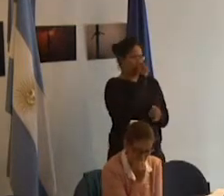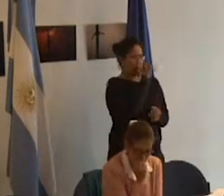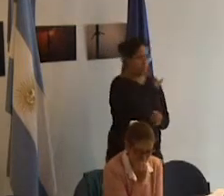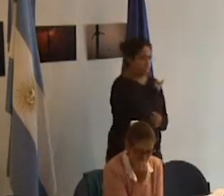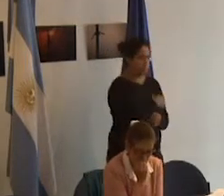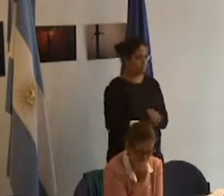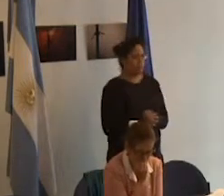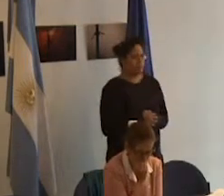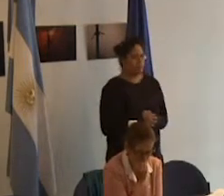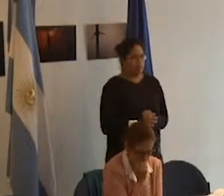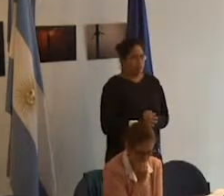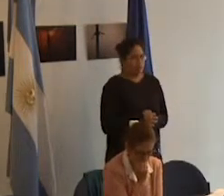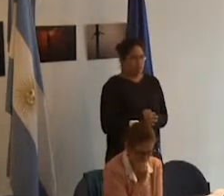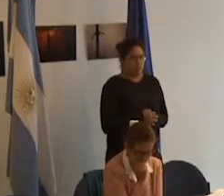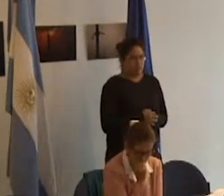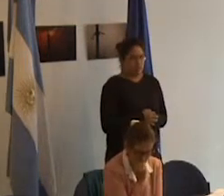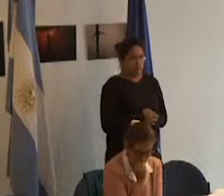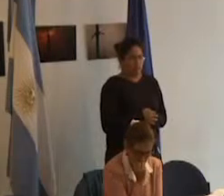que lo anterior no sirve.